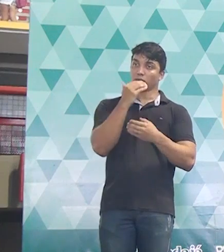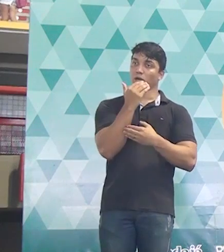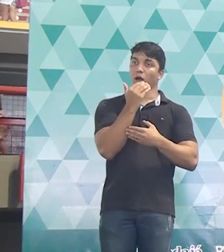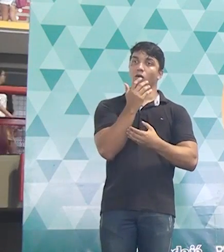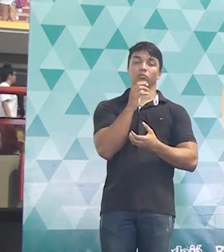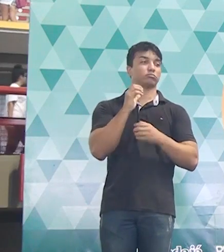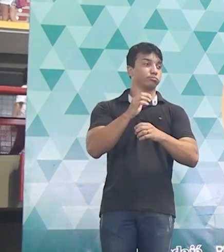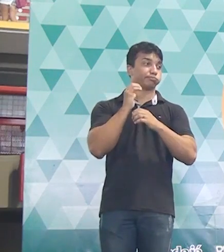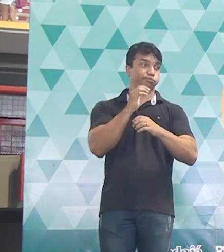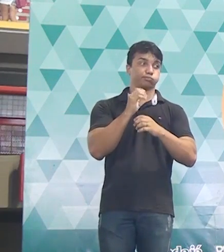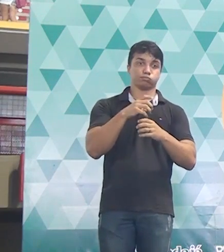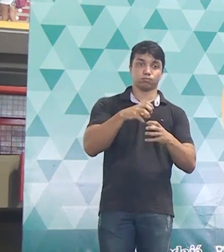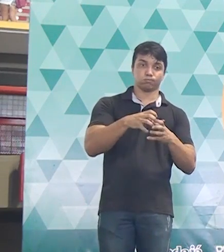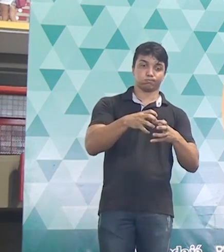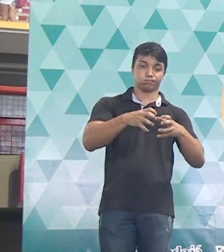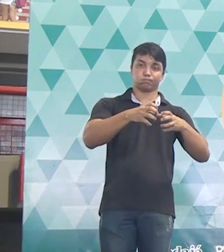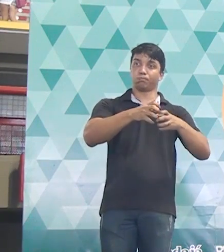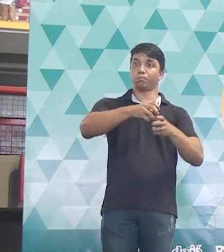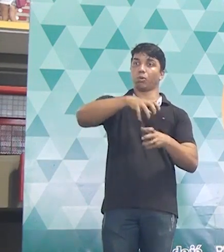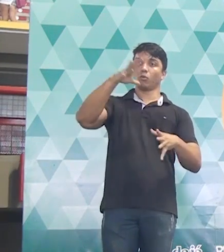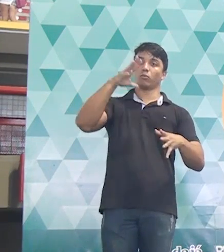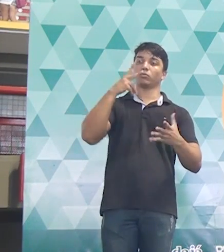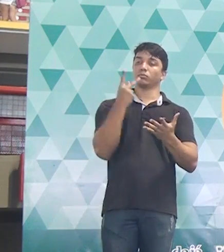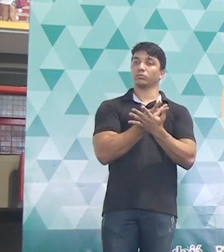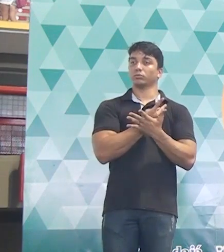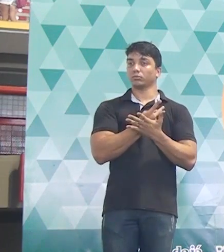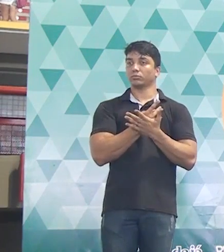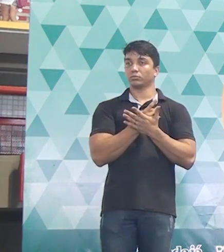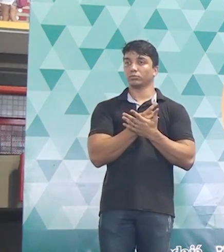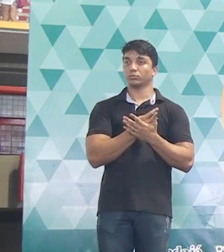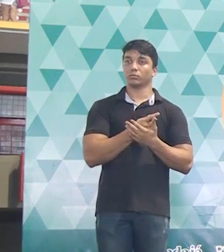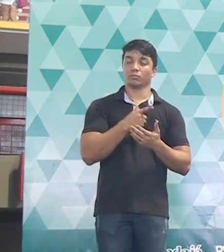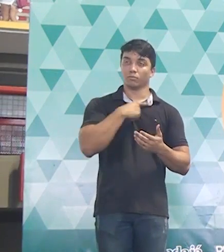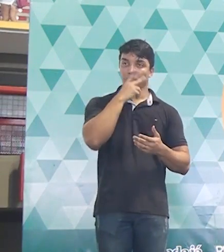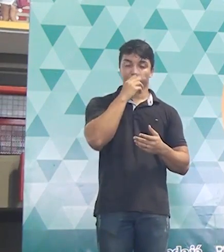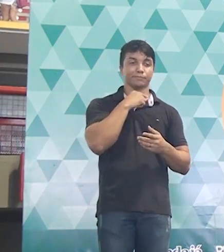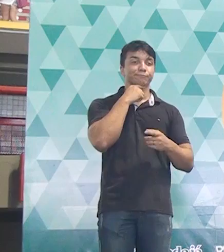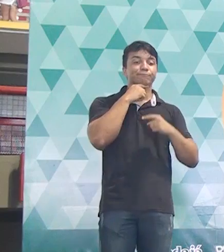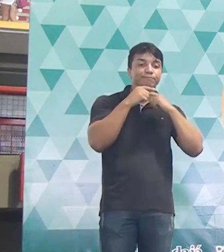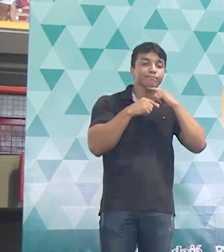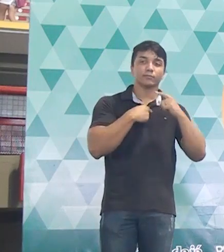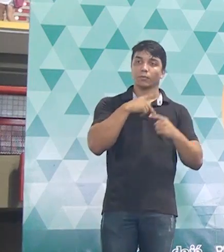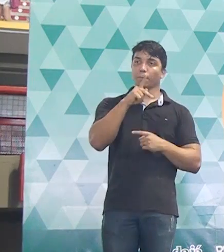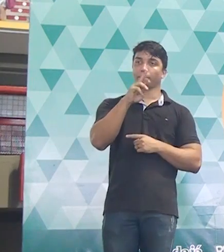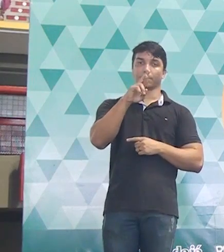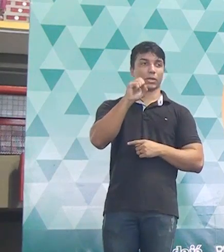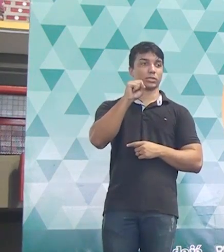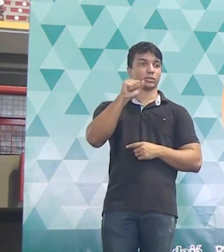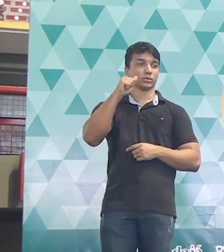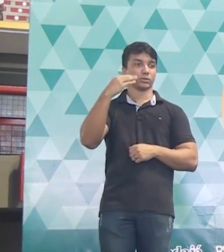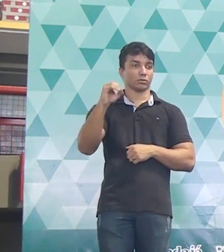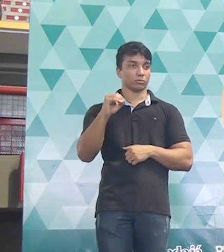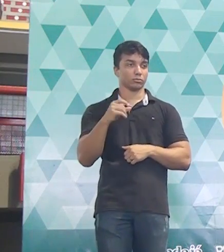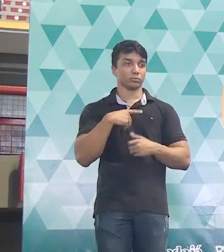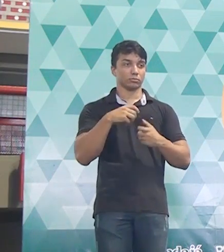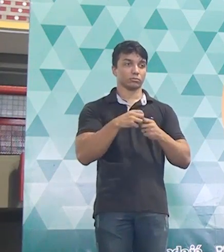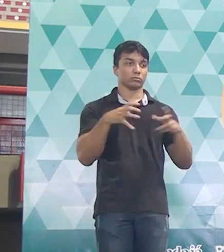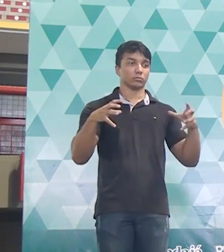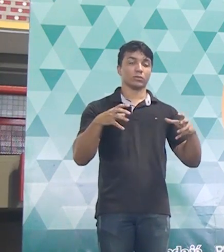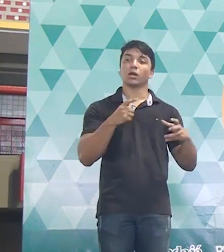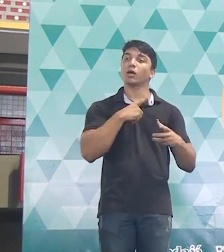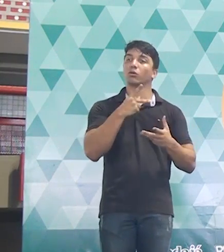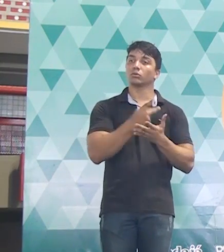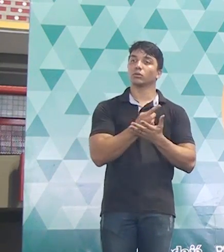vai expandir tanto, a pressão vai aumentar tanto, que aquela garrafa pode não suportar a pressão, ela explode. Ao explodir,